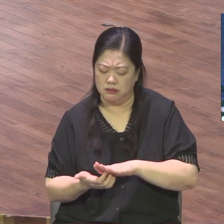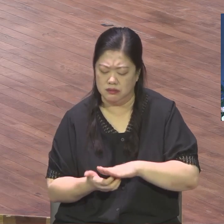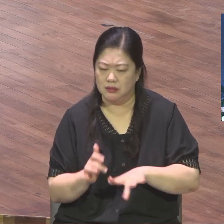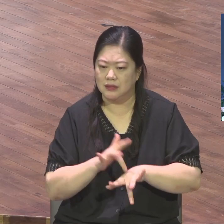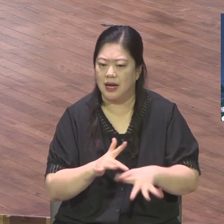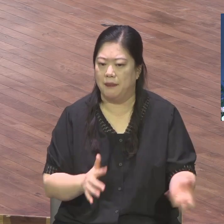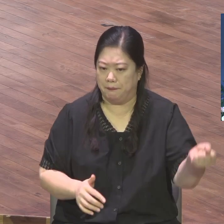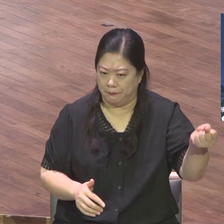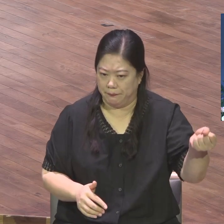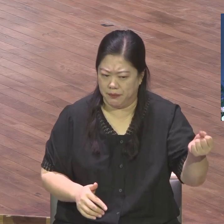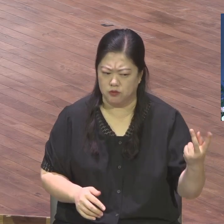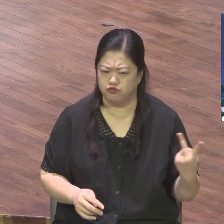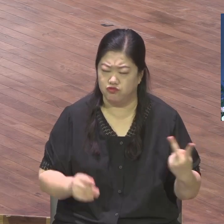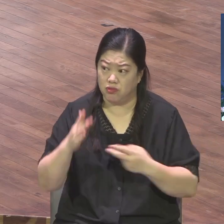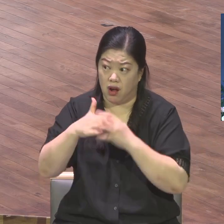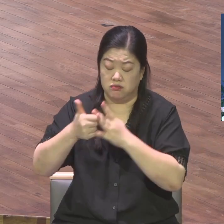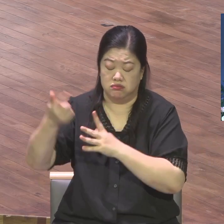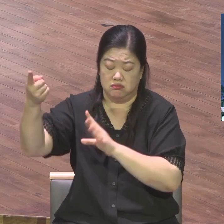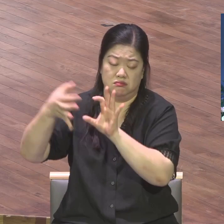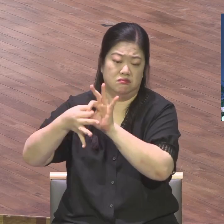잘 아셔야 됩니다.